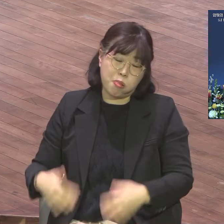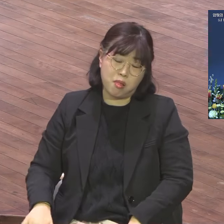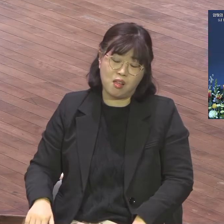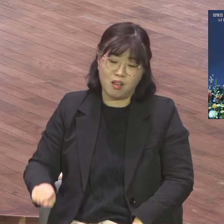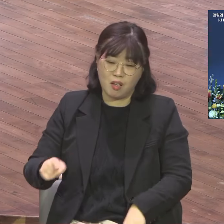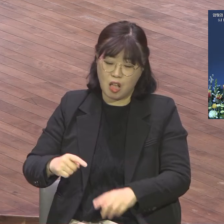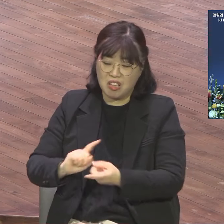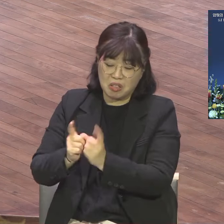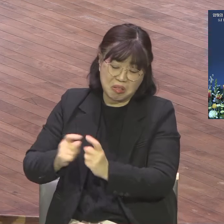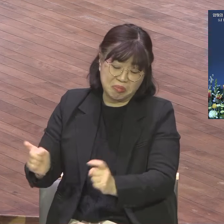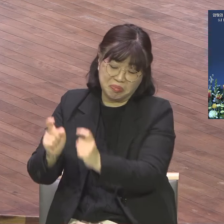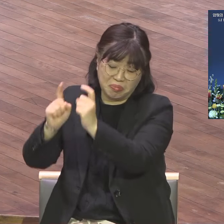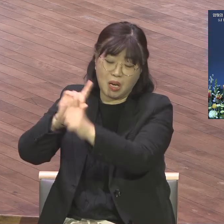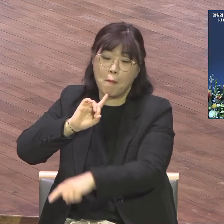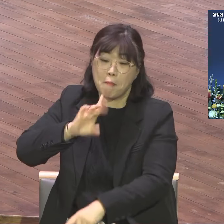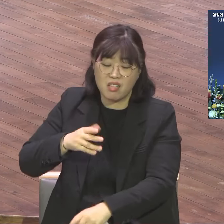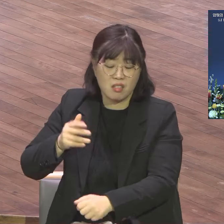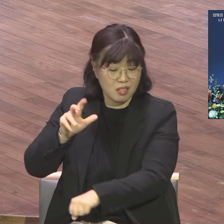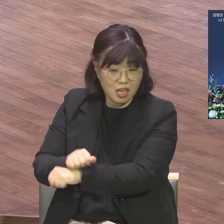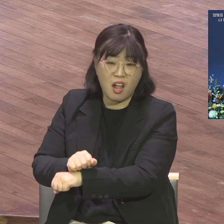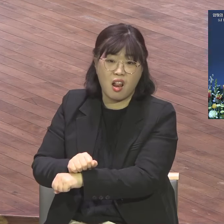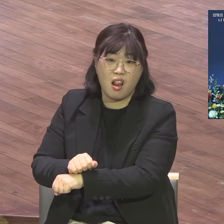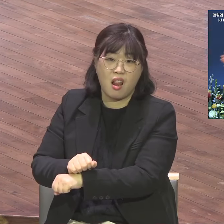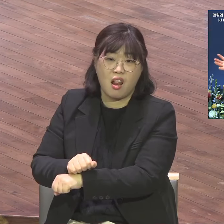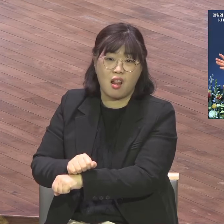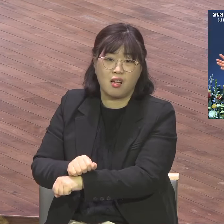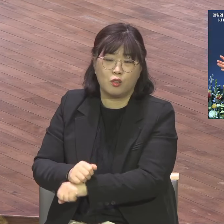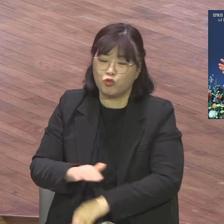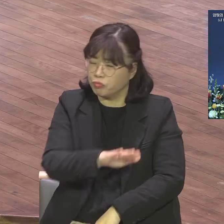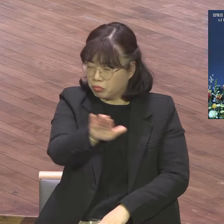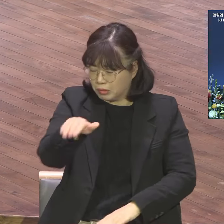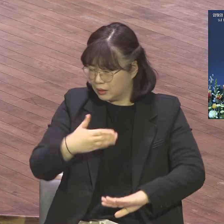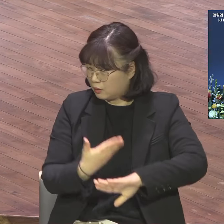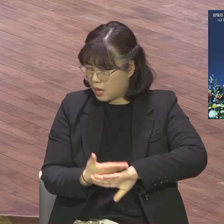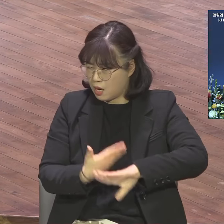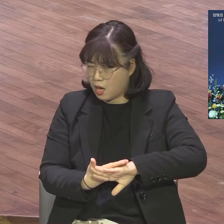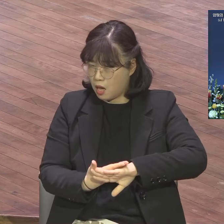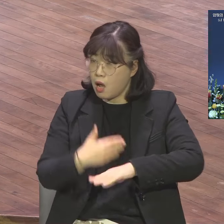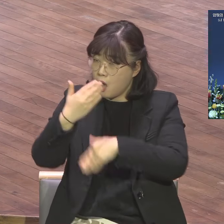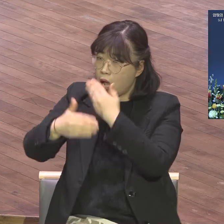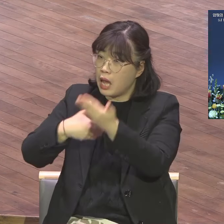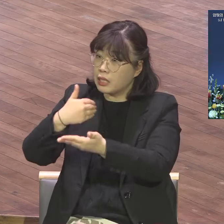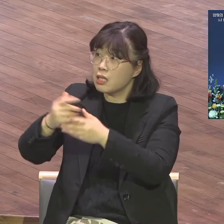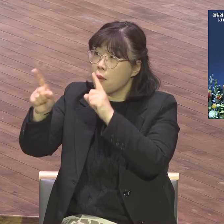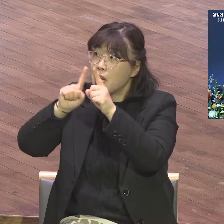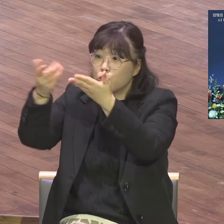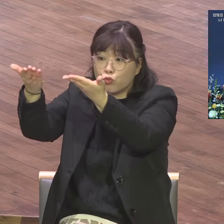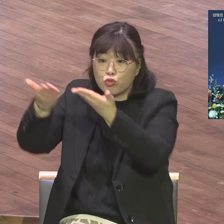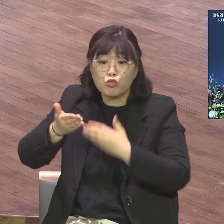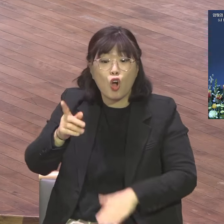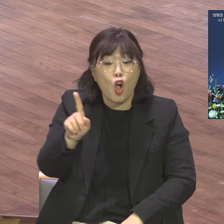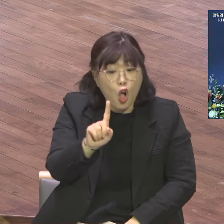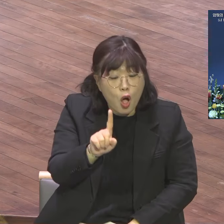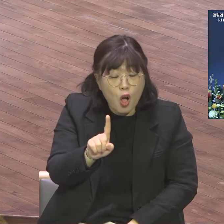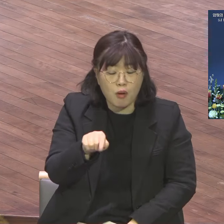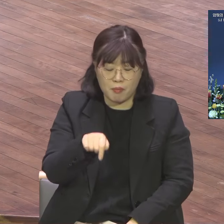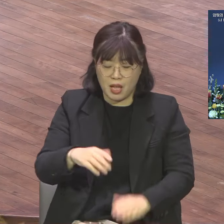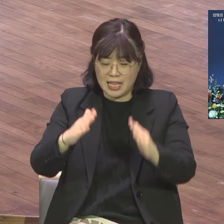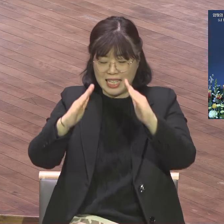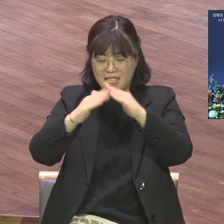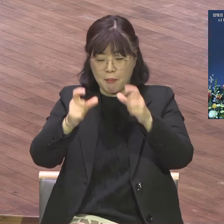넓혀라. 너 처소의 시장을 아끼지 말고 널리 펴라. 너의 줄을 길게 하면 네